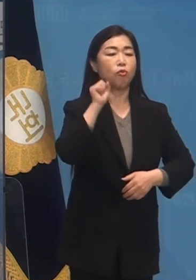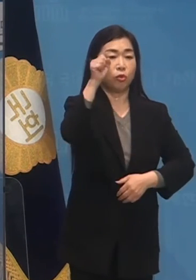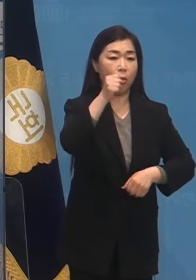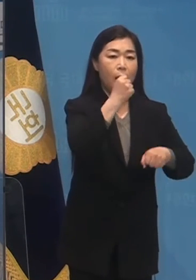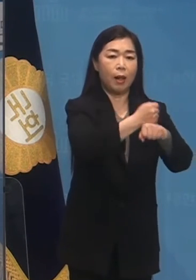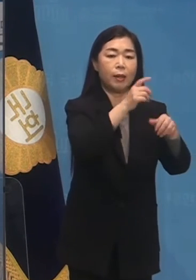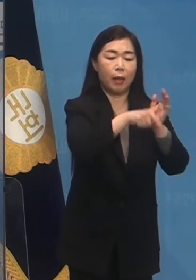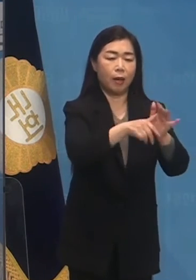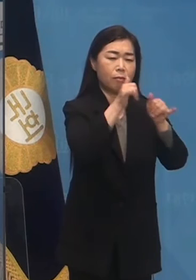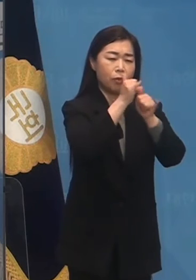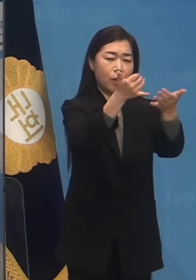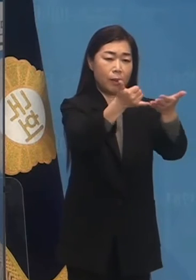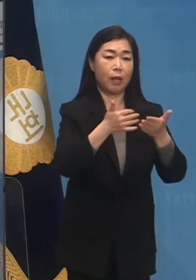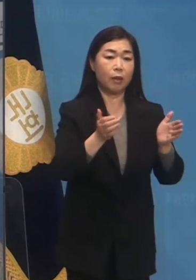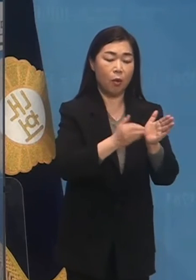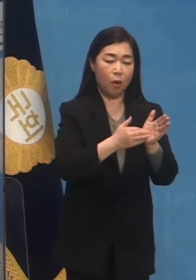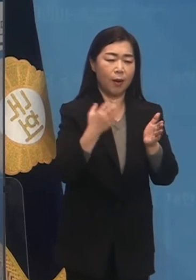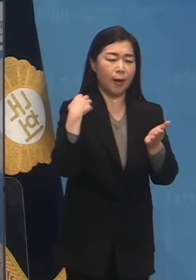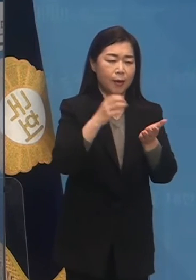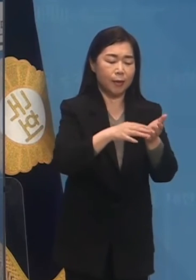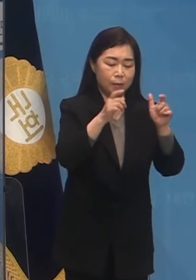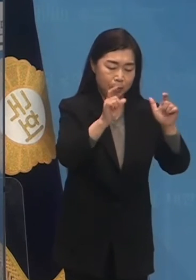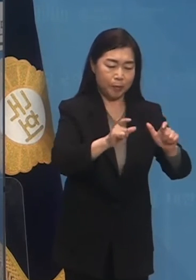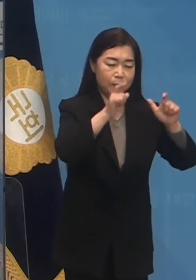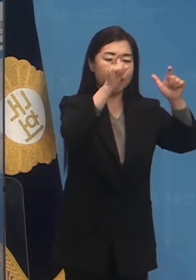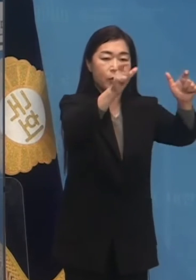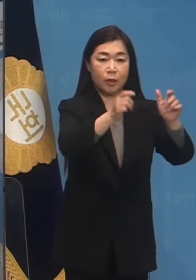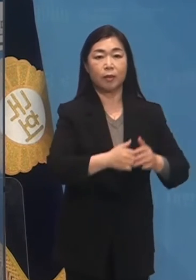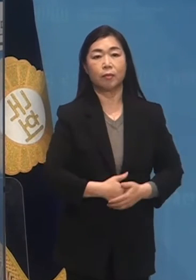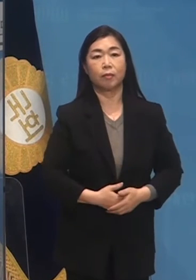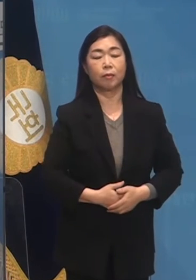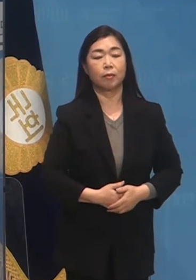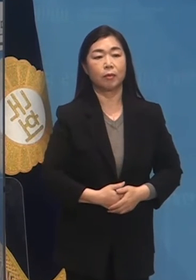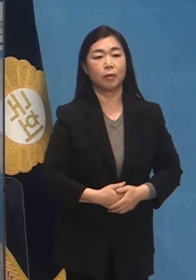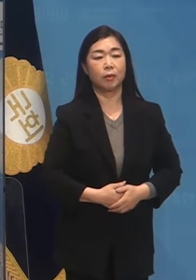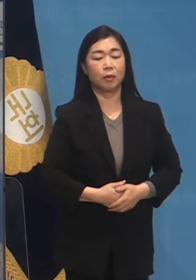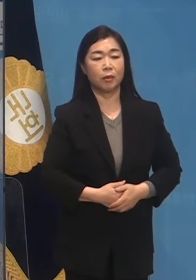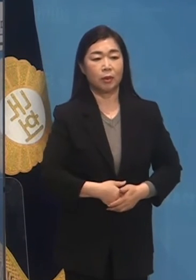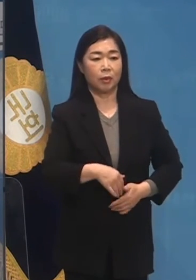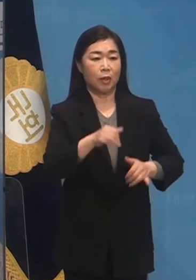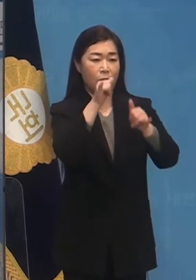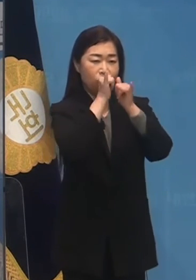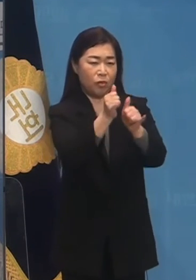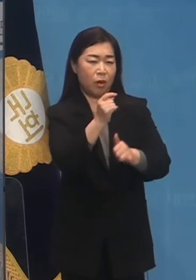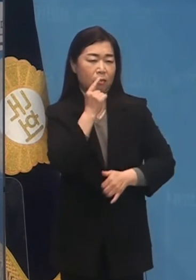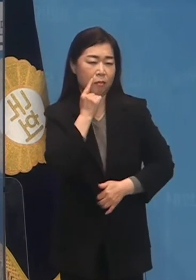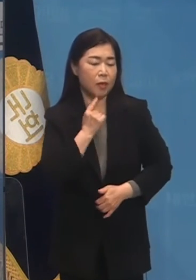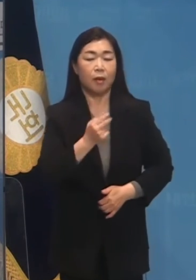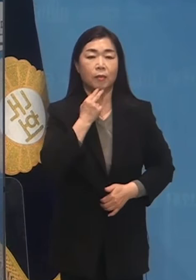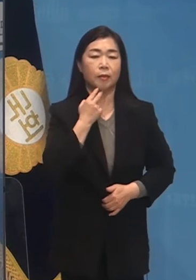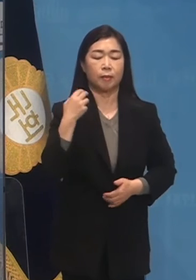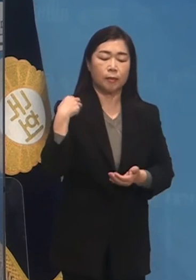수단이 되고 민주화운동이 무슨 훈장처럼 되어버렸습니다.